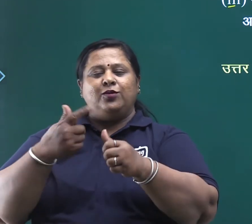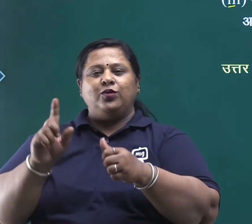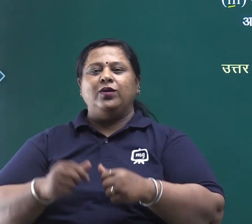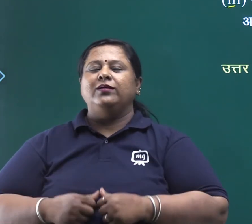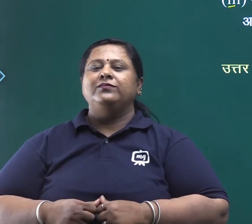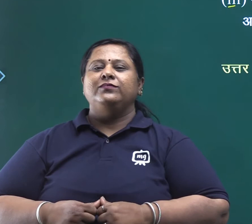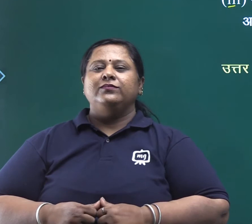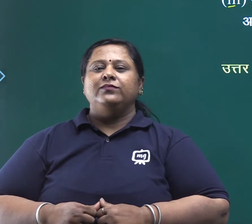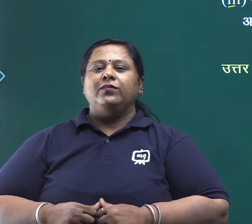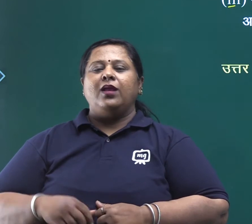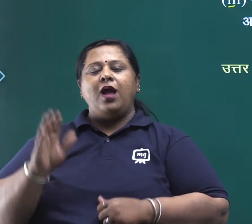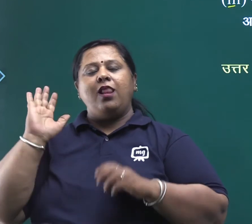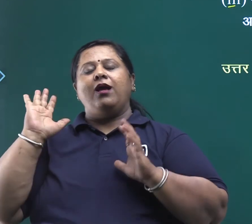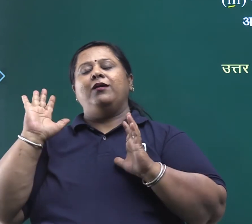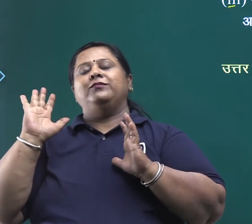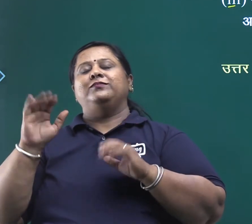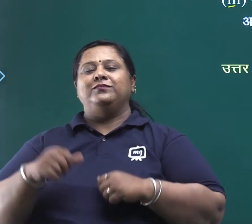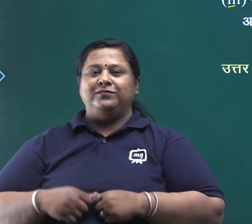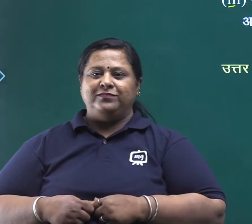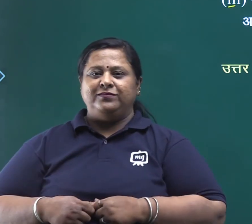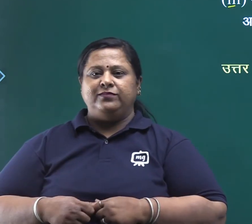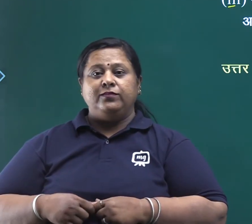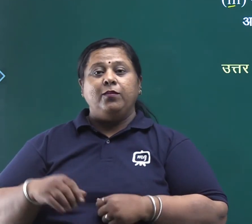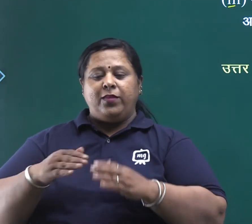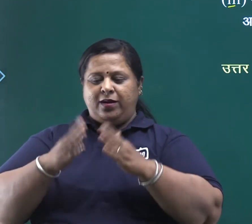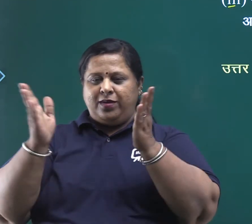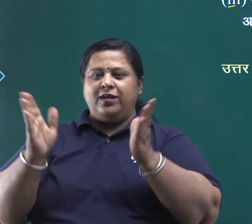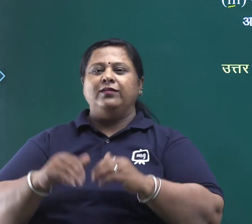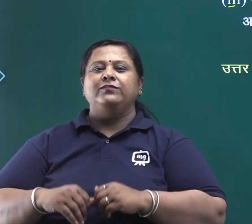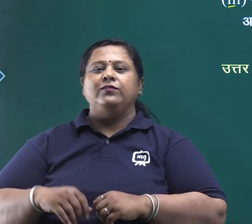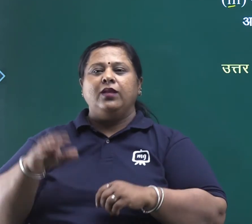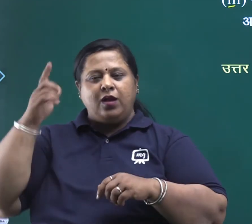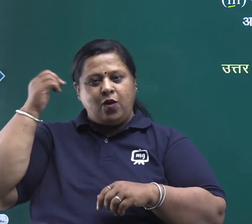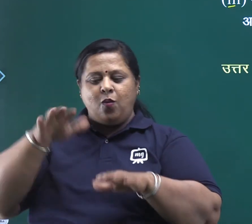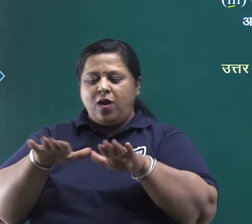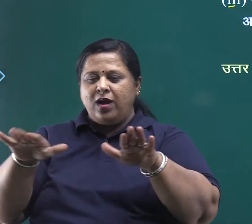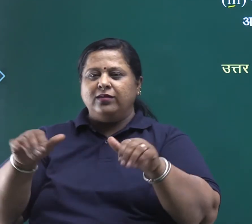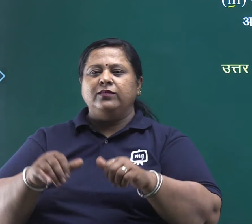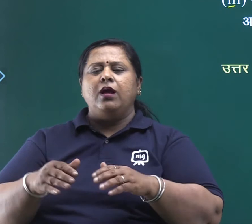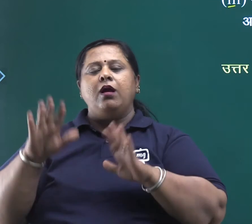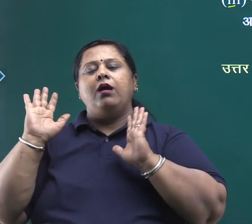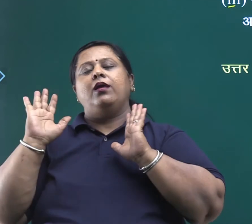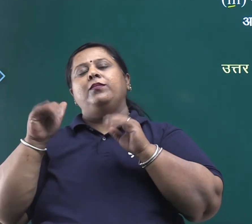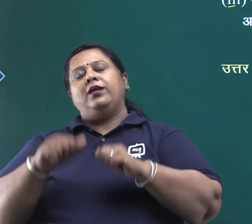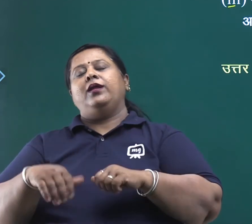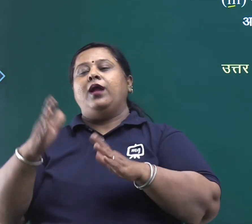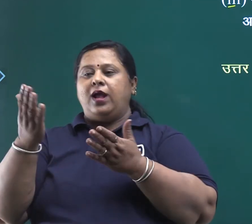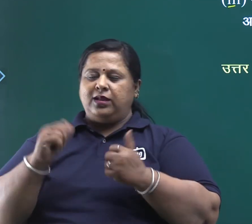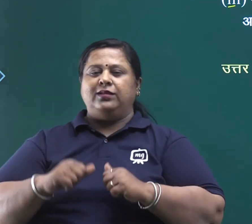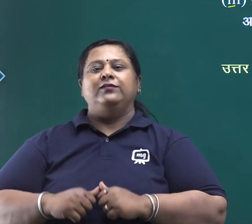होगा आराम। पेड़ पर कौवा आराम करने आता